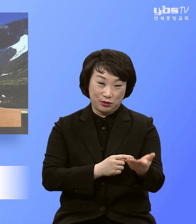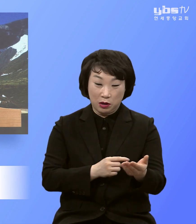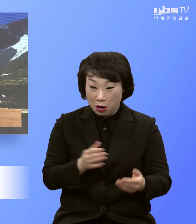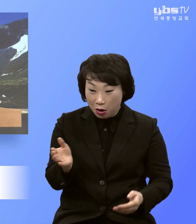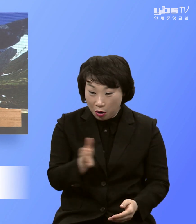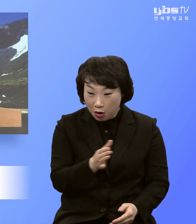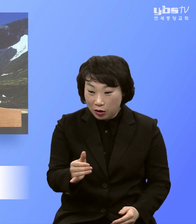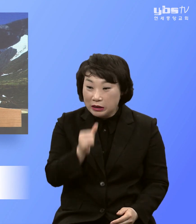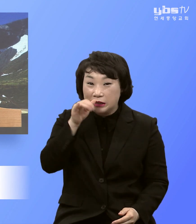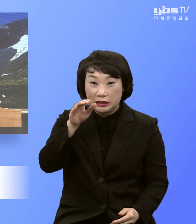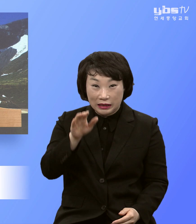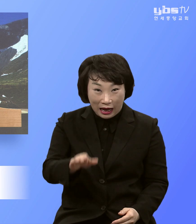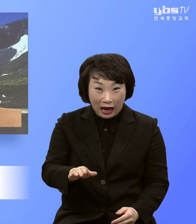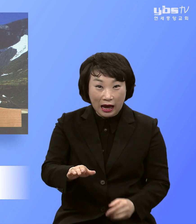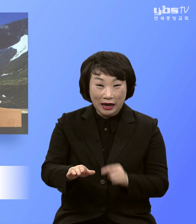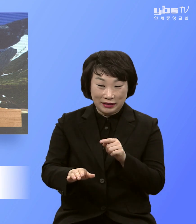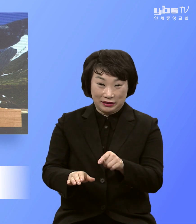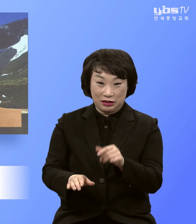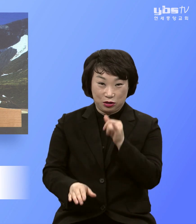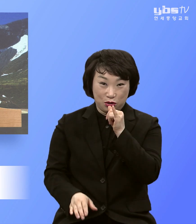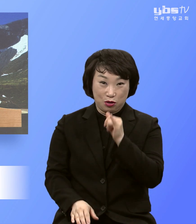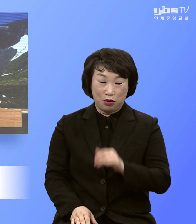없는 것을 있게 하고